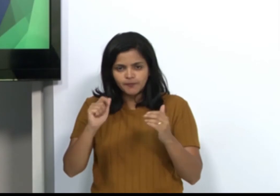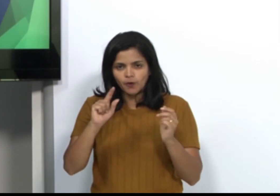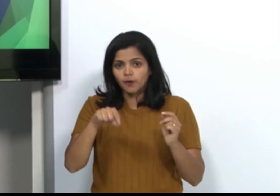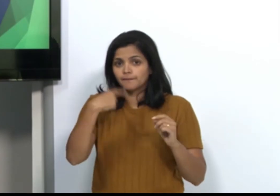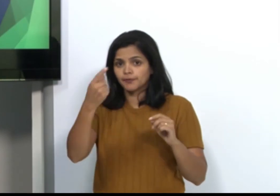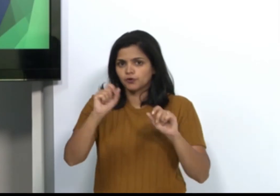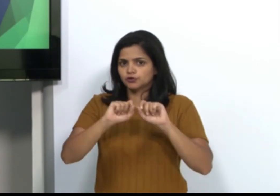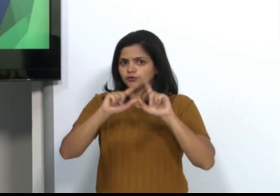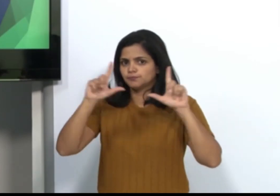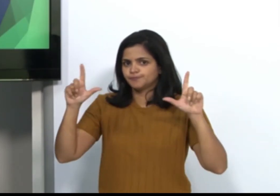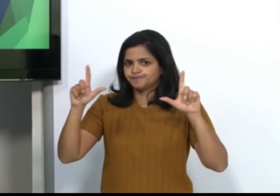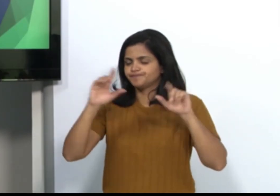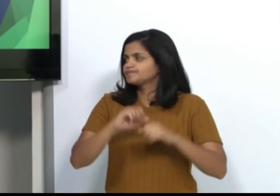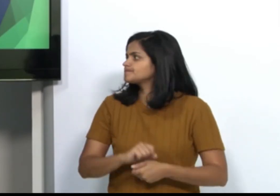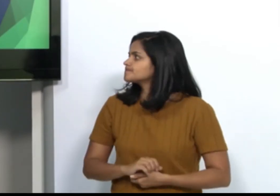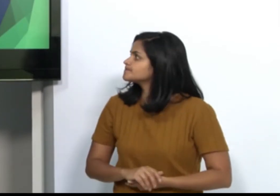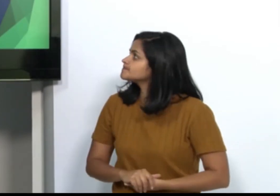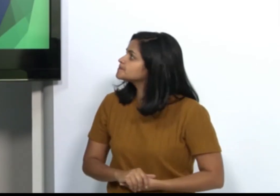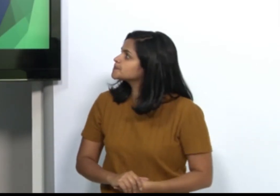ok? Vamos para o próximo slide.